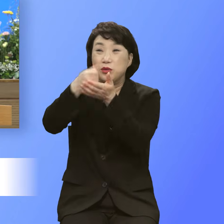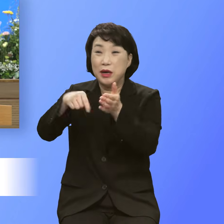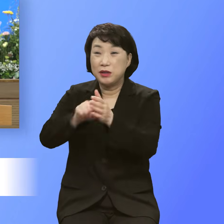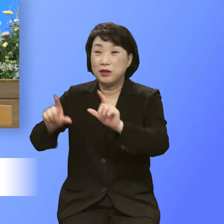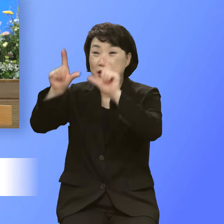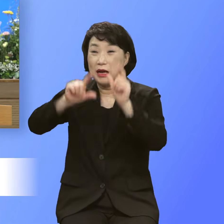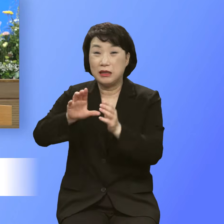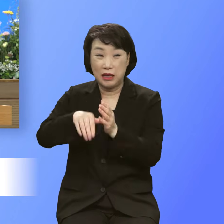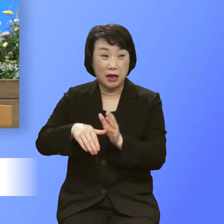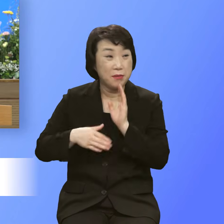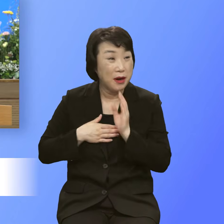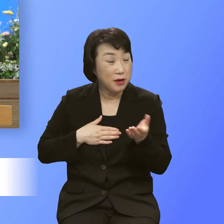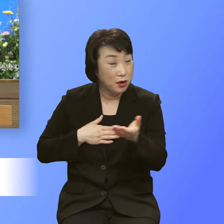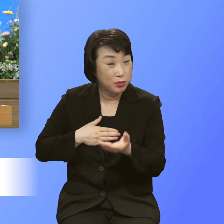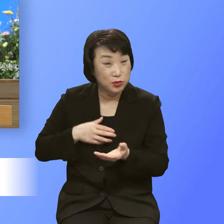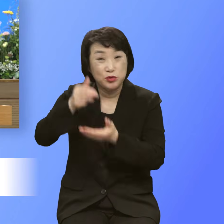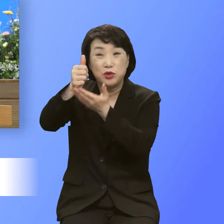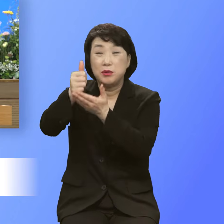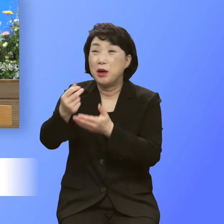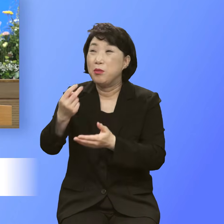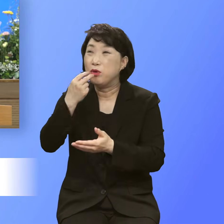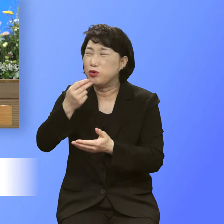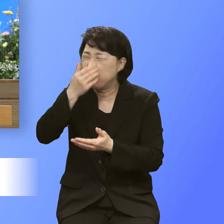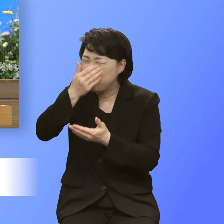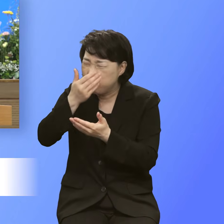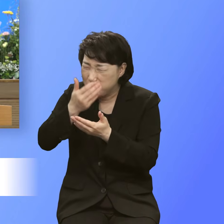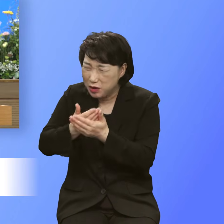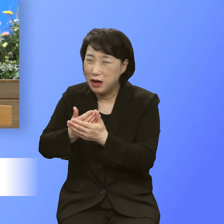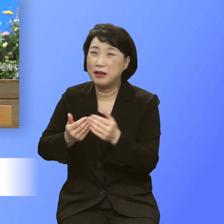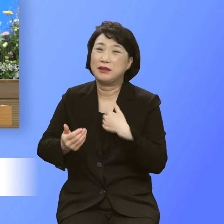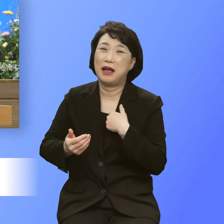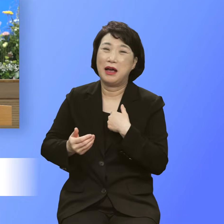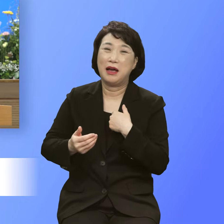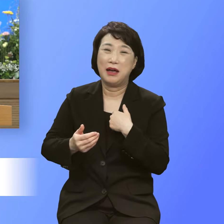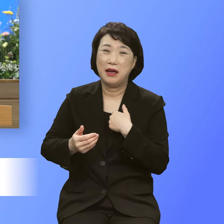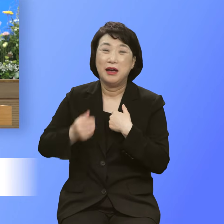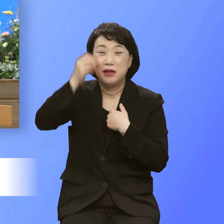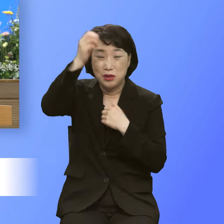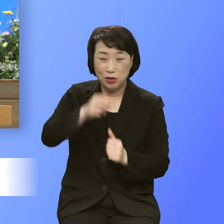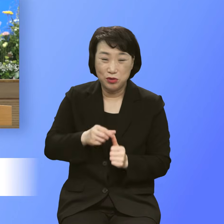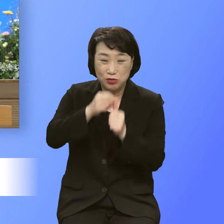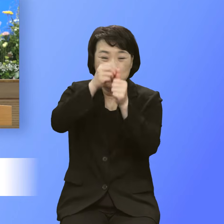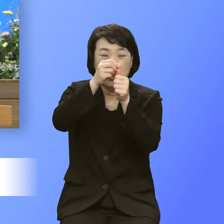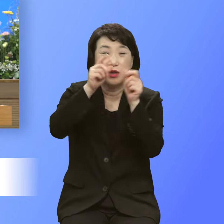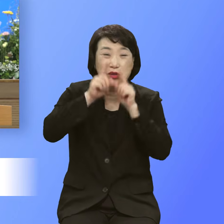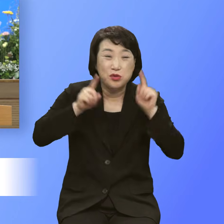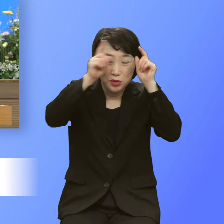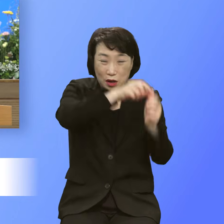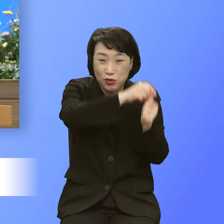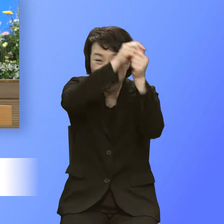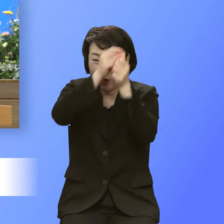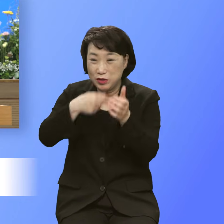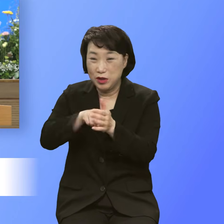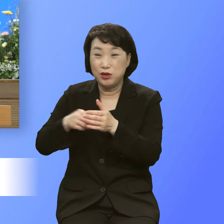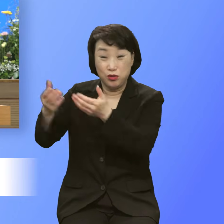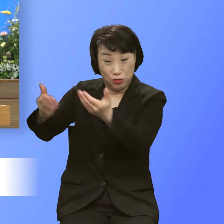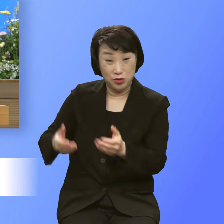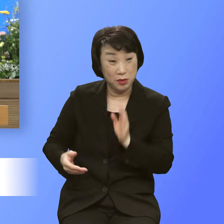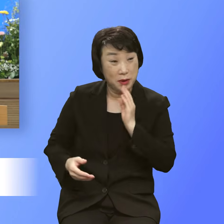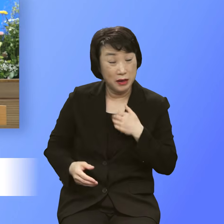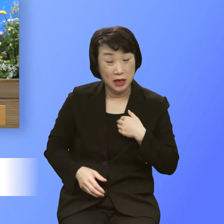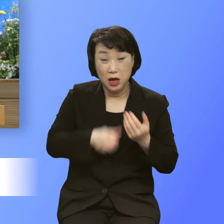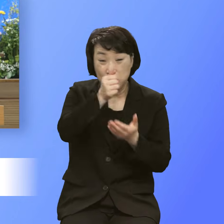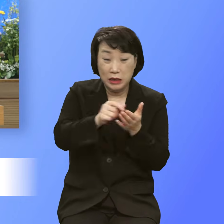주님은 자기의 목숨을, 소중한 목숨을 내 영혼 지옥에서 구원하려고